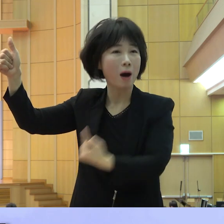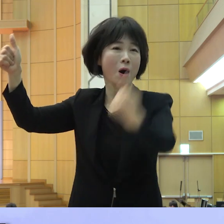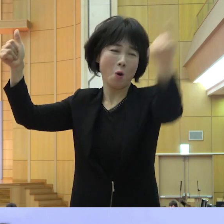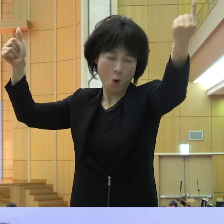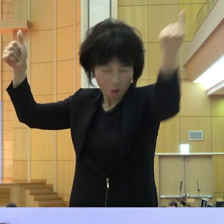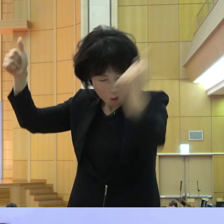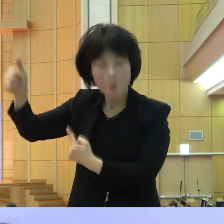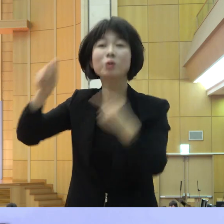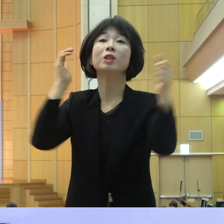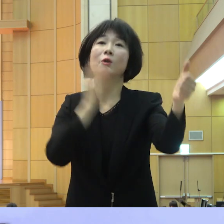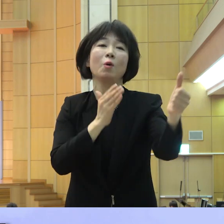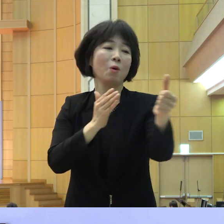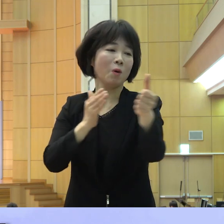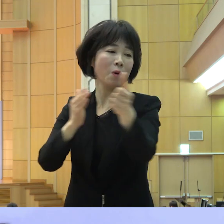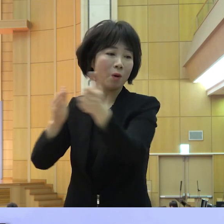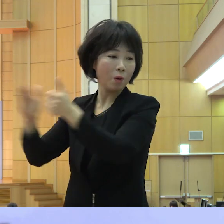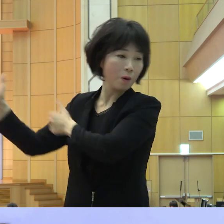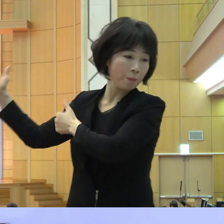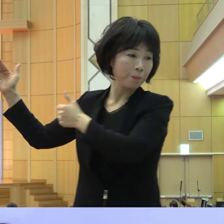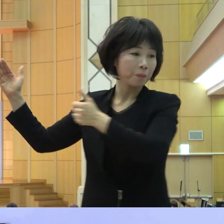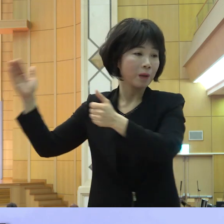예수께로 오시오,